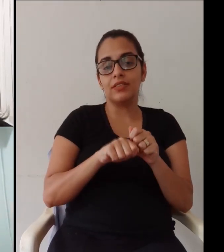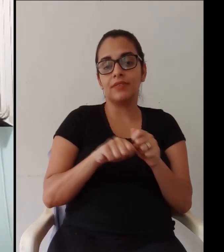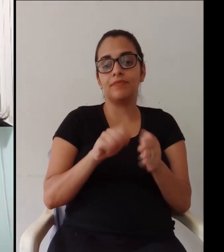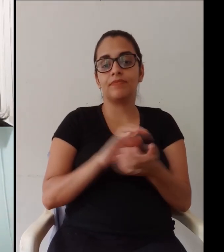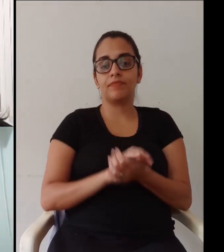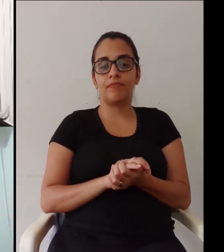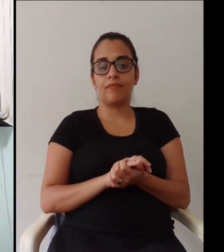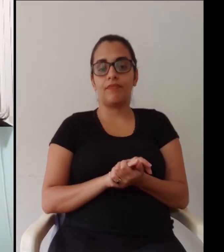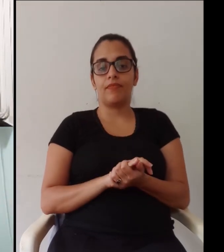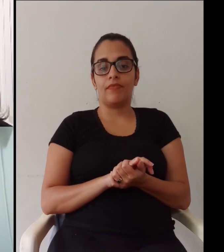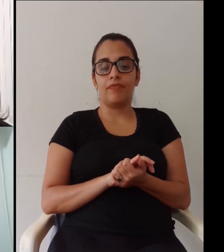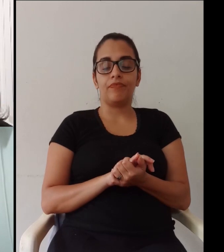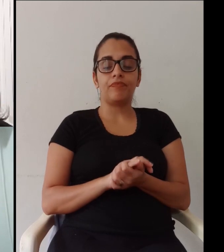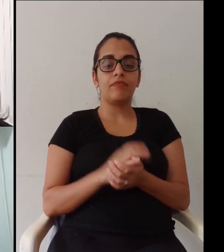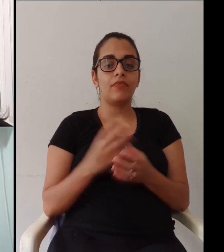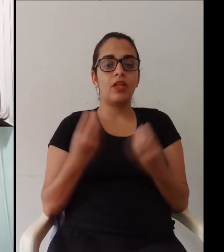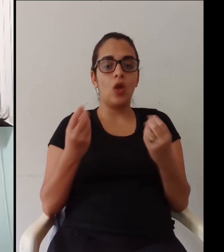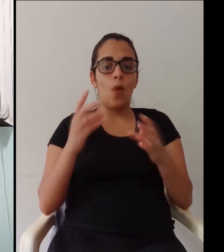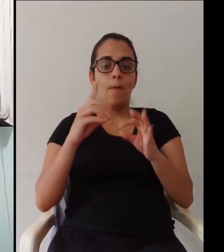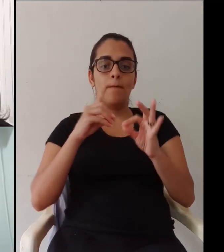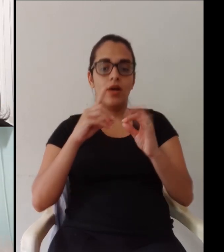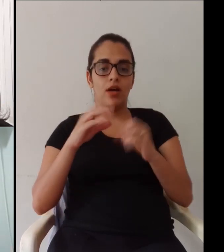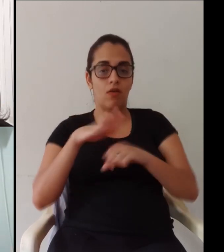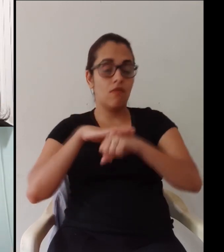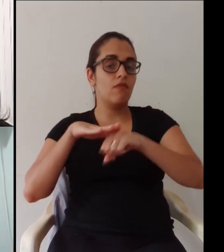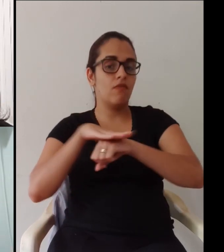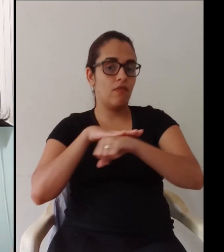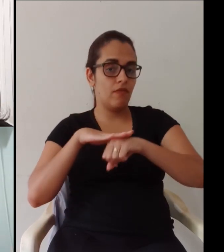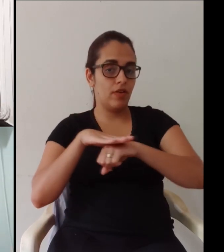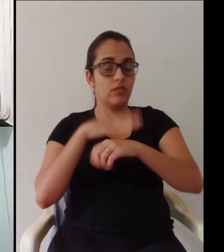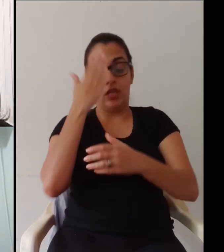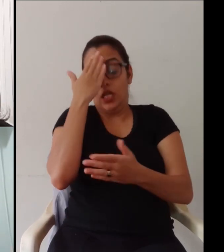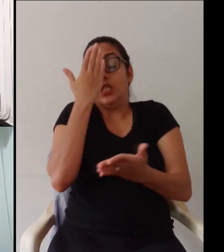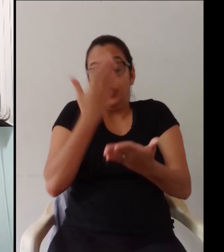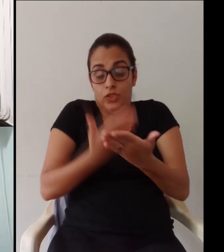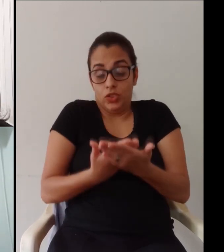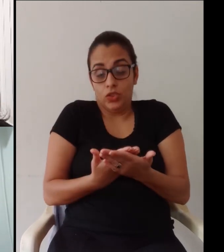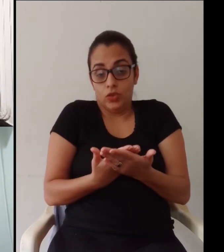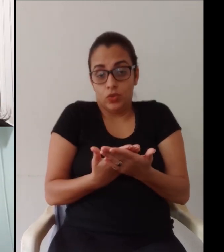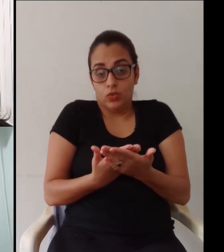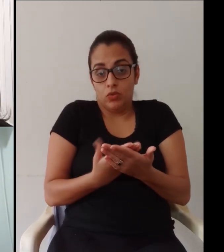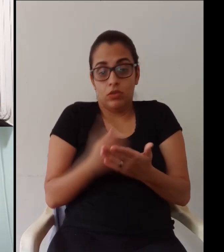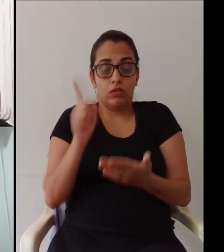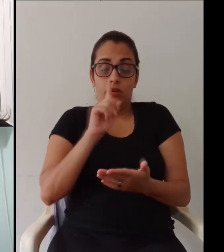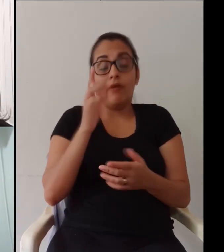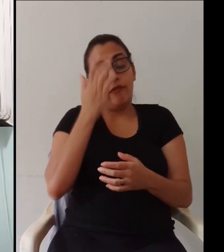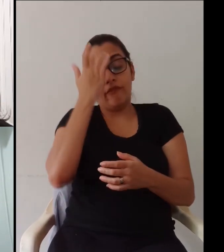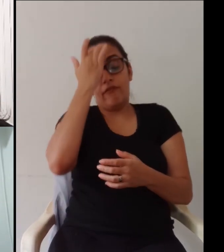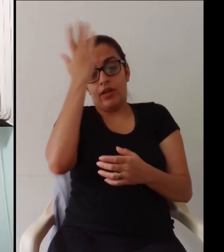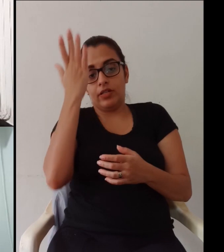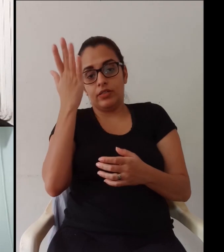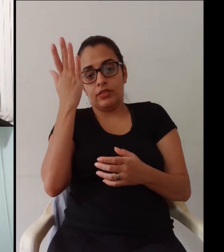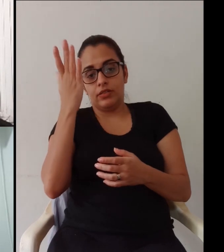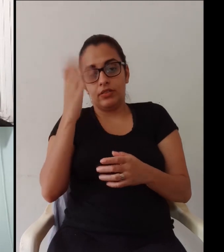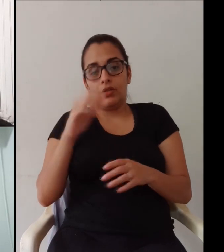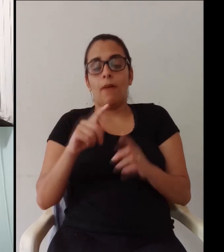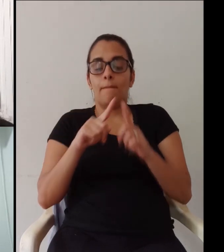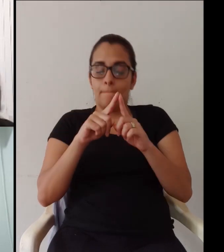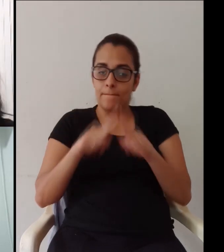ou de computador ou de alguma solução para que isso seja possível também este é uma